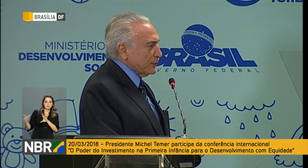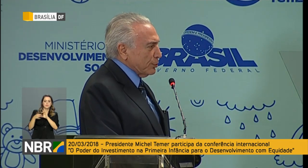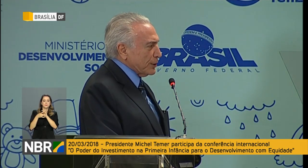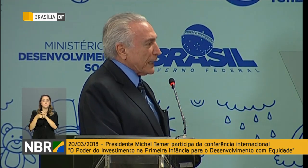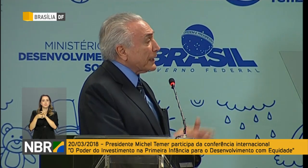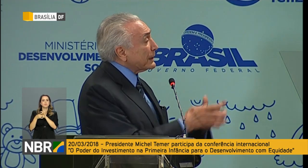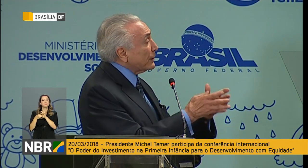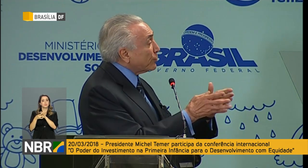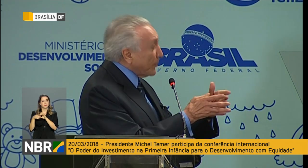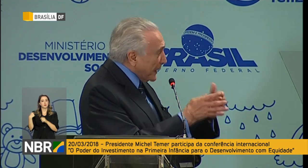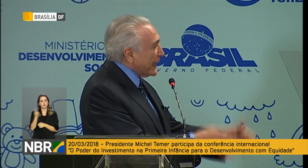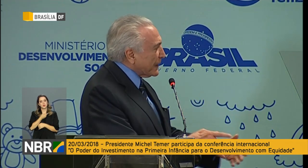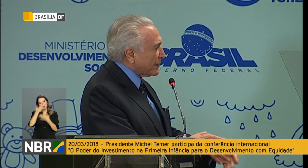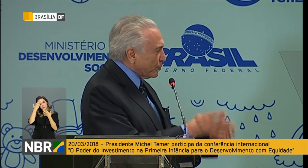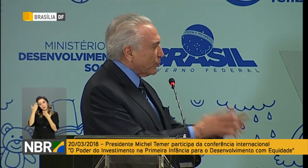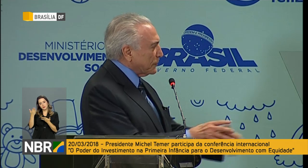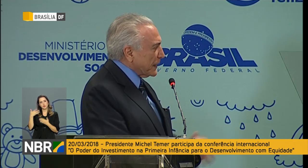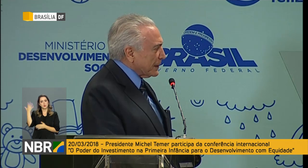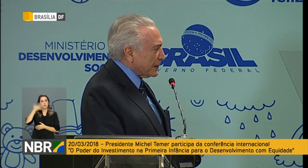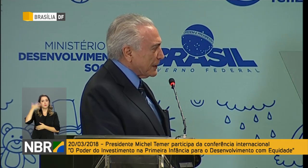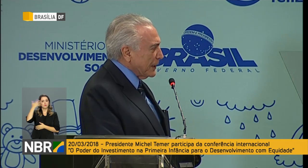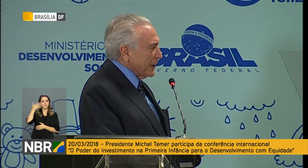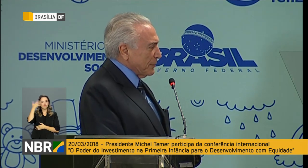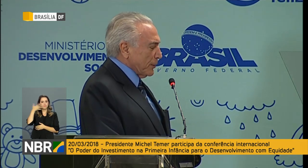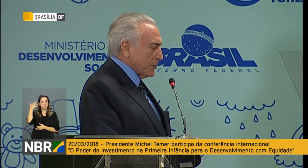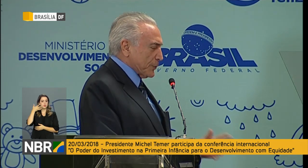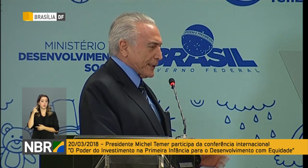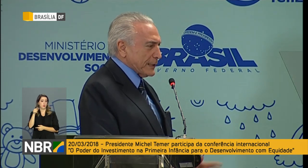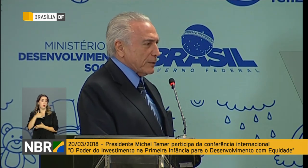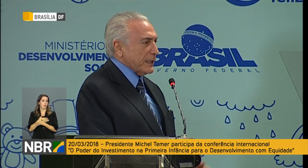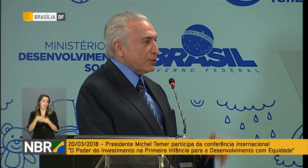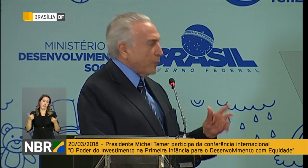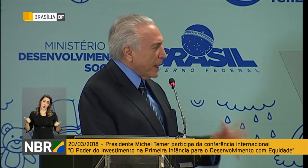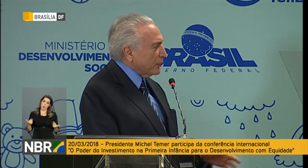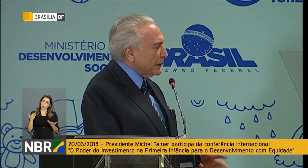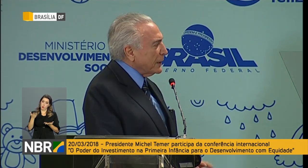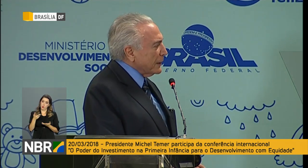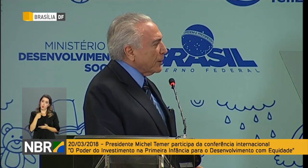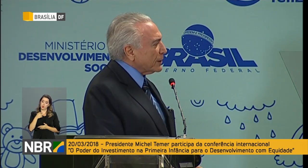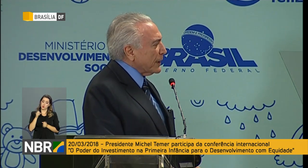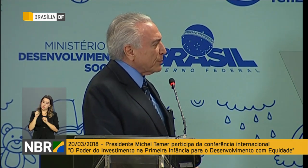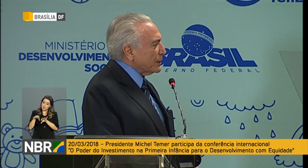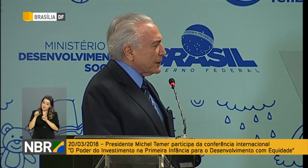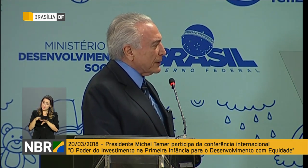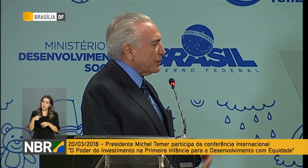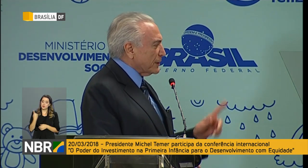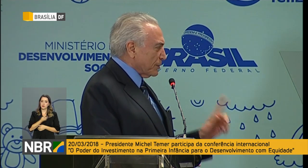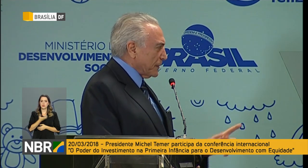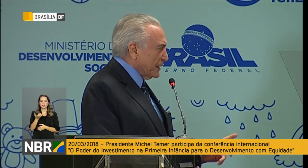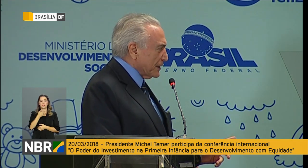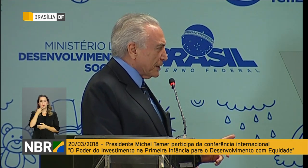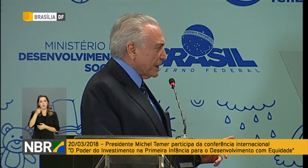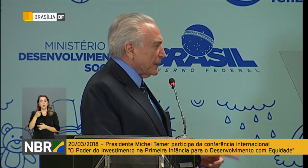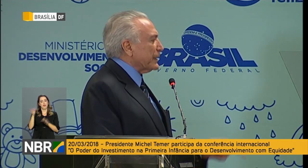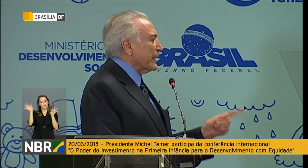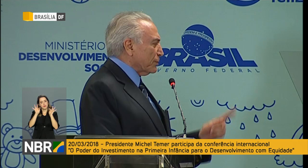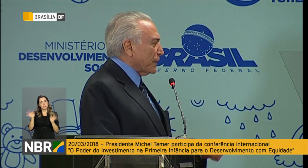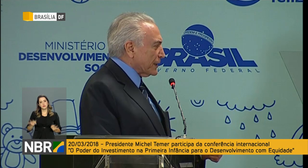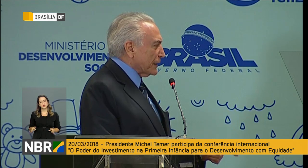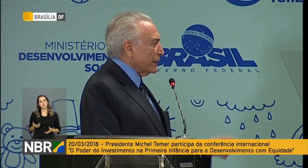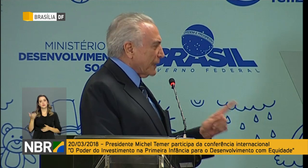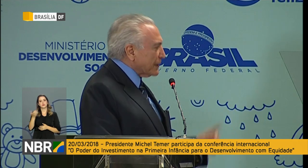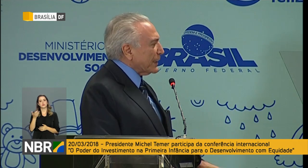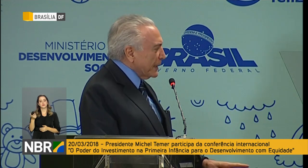presidente Santos, agradecendo a sua palestra, a sua conferência, melhor me expressando até a sua aula, nós queremos dizer que nós estamos felizes e